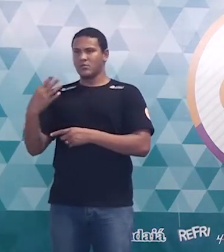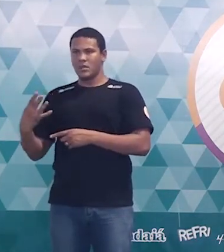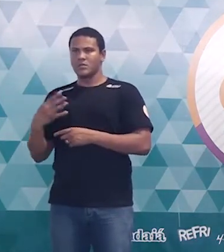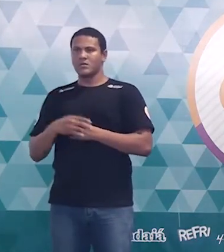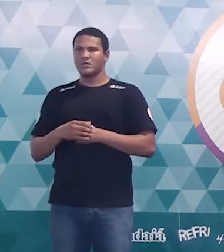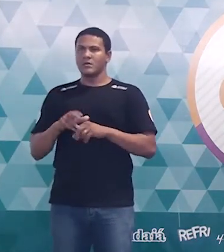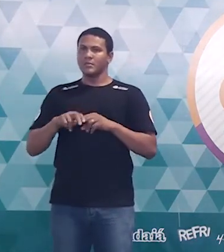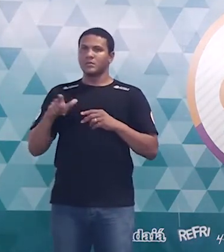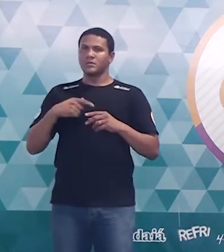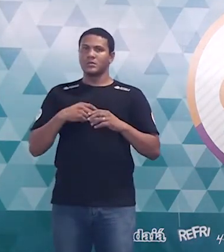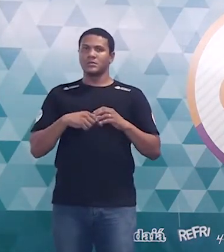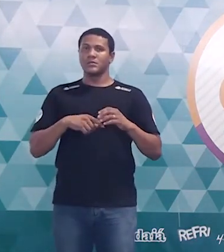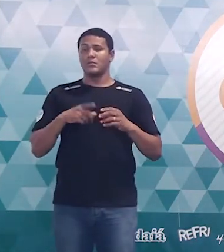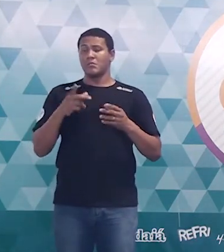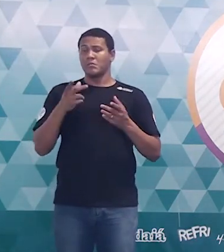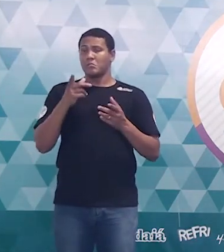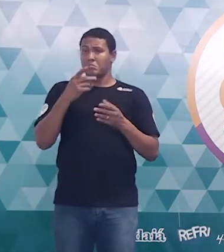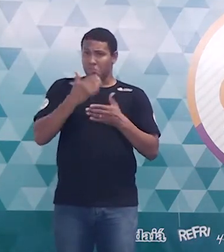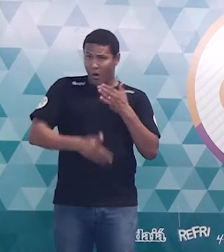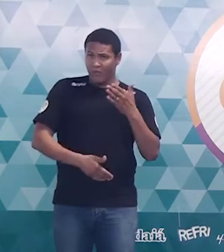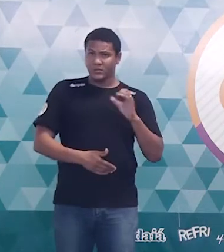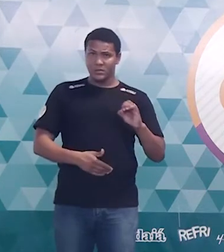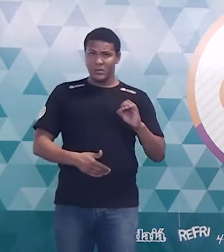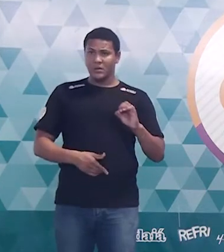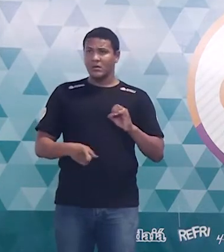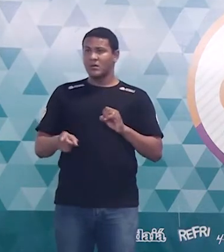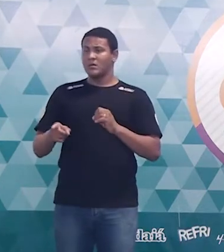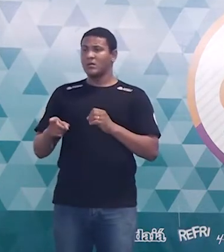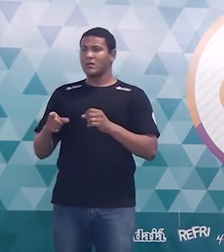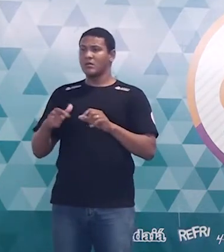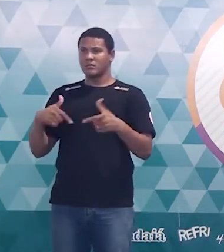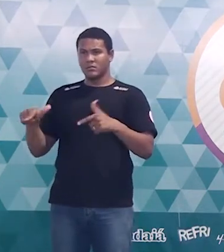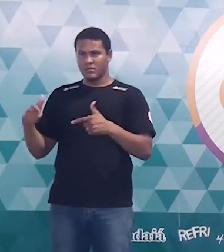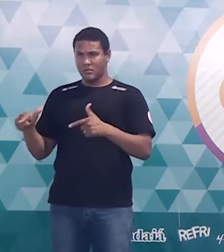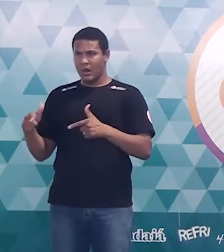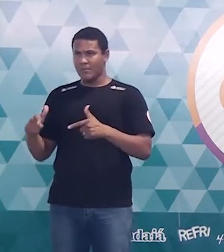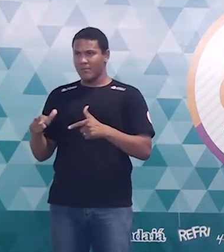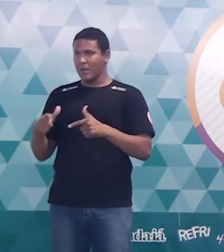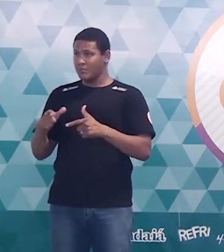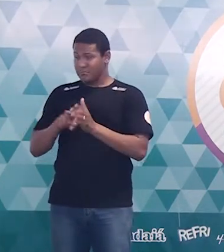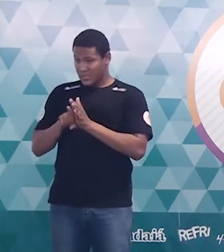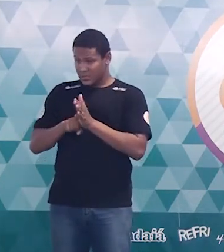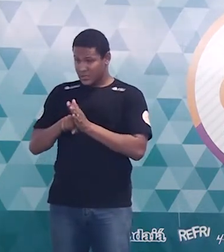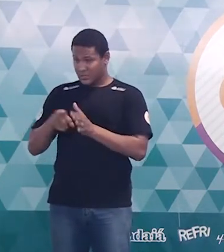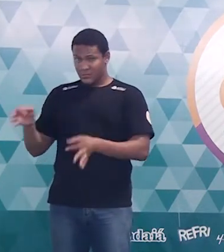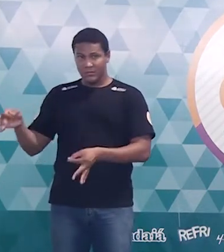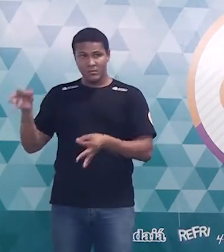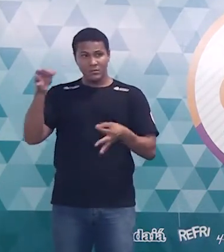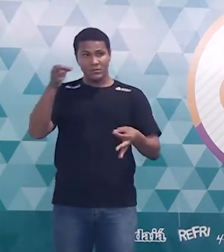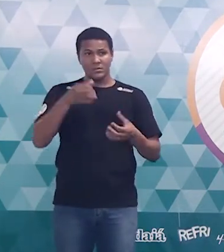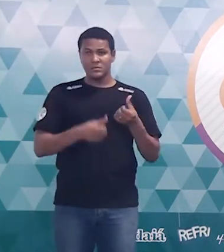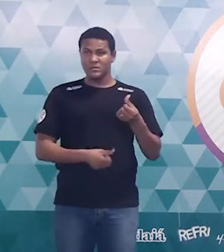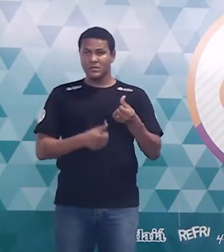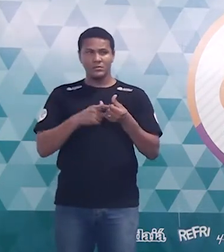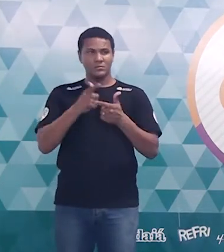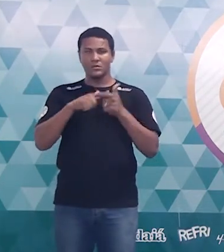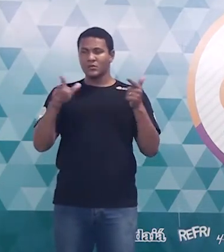0, bimestral 0, trabalho feito em casa pesquisado eu tirava 6. 6 por 3, média